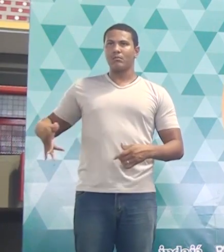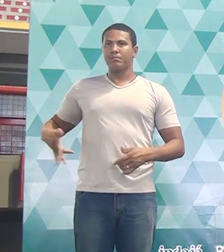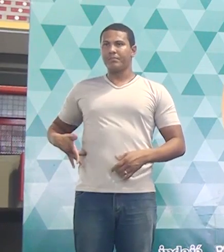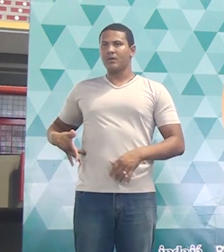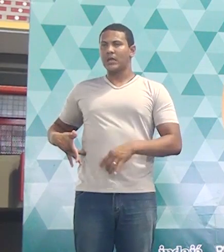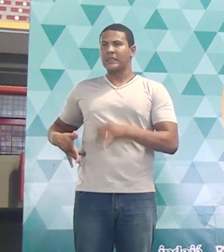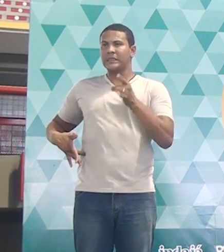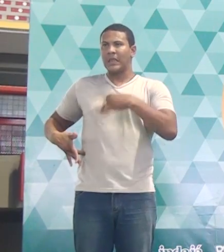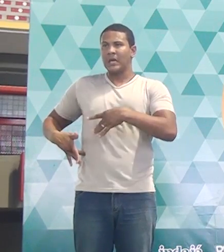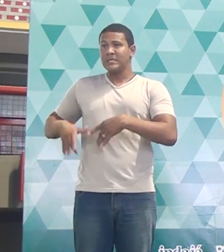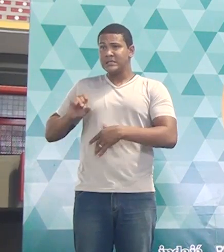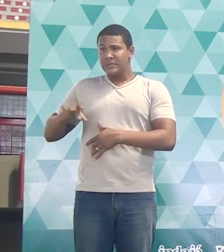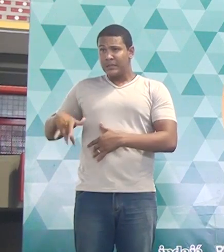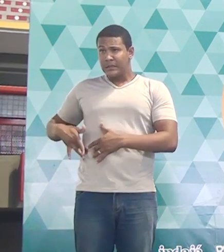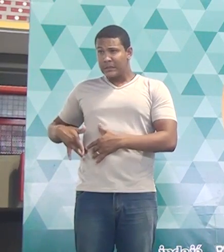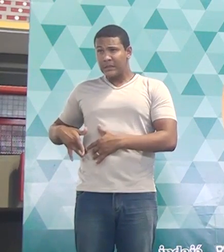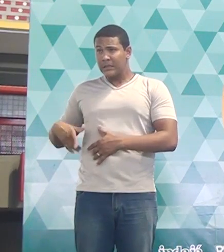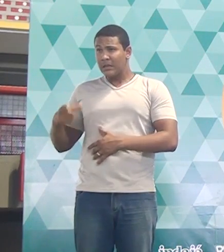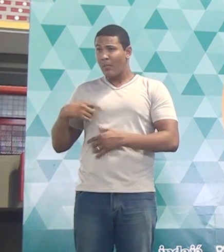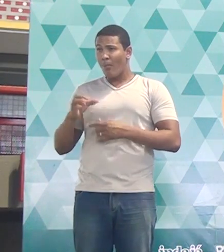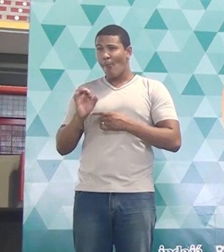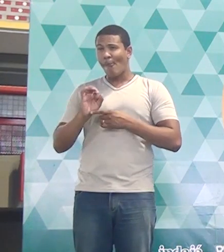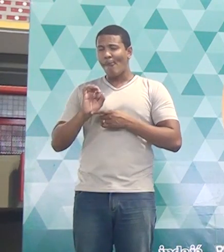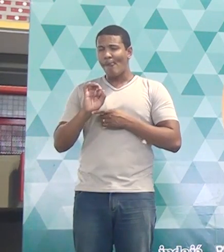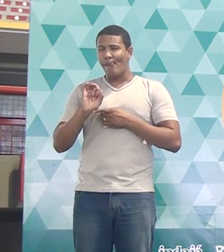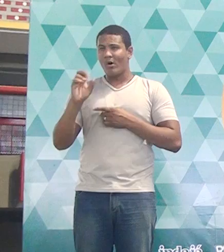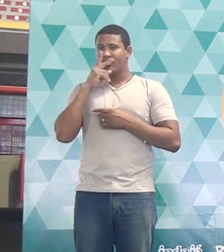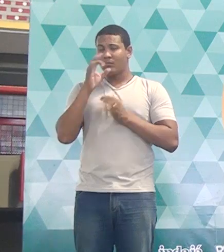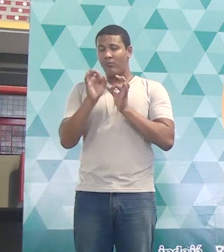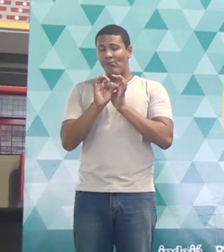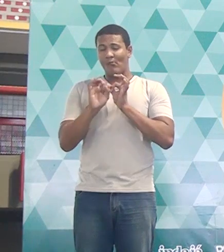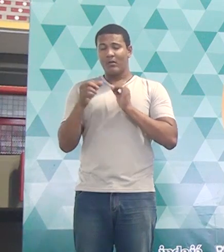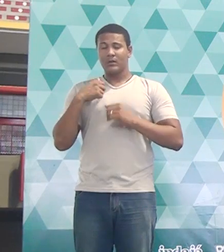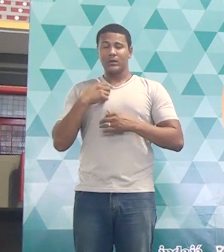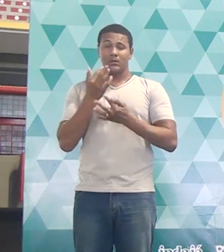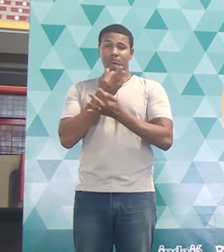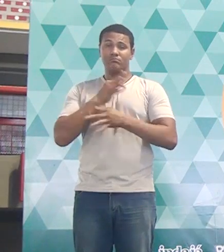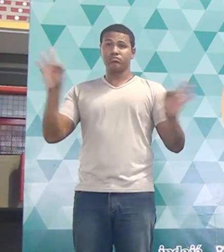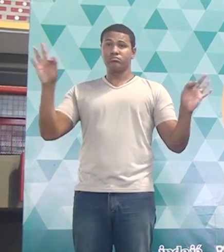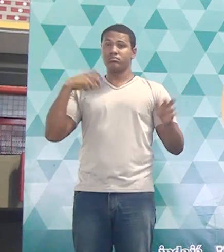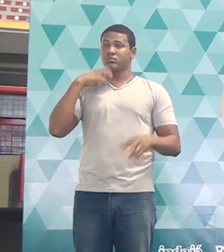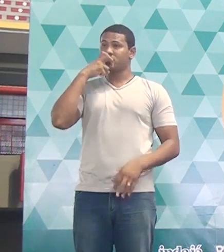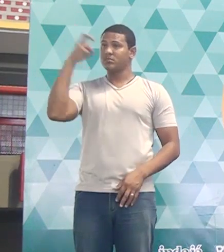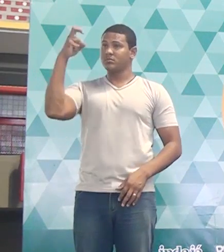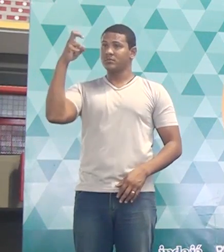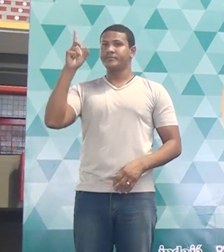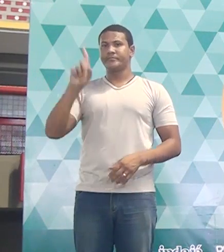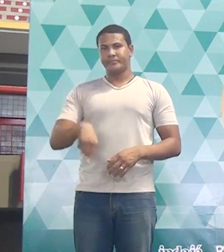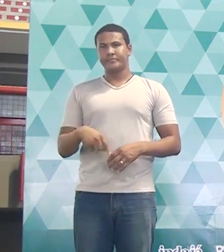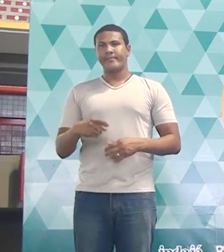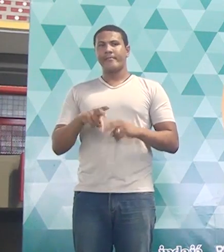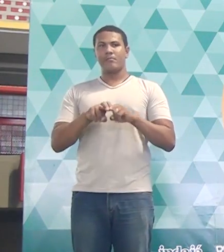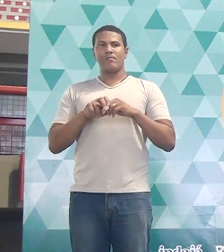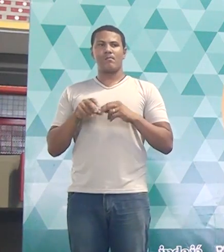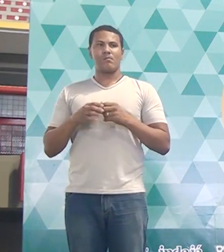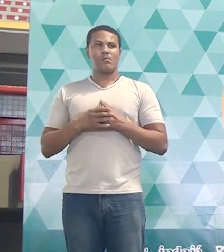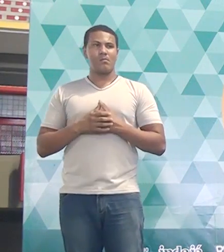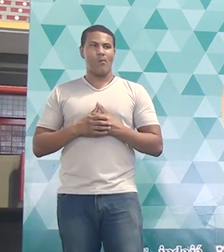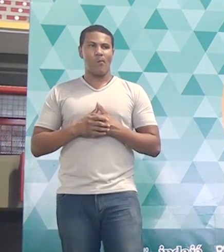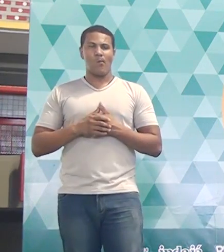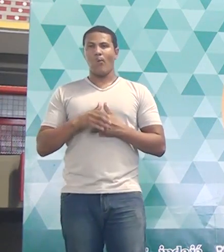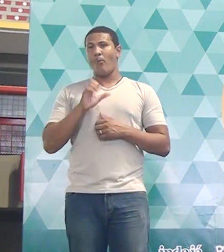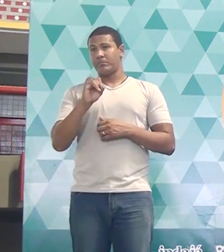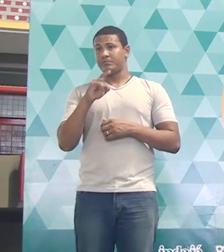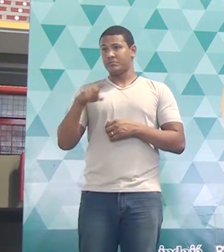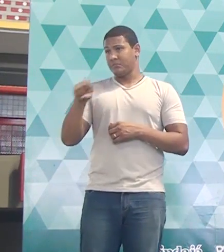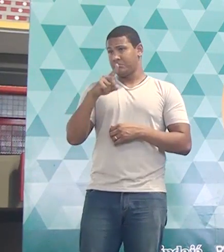vai rasgar a sua uretra, que é um canal muito fininho, e causando dores insuportáveis. Ou seja, pessoal, se você toma